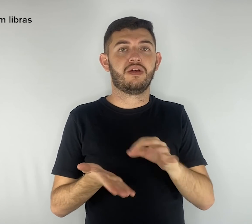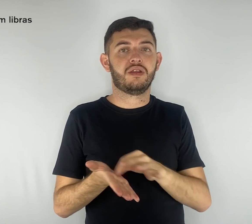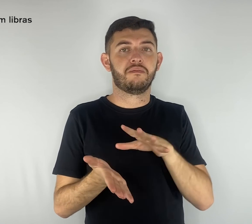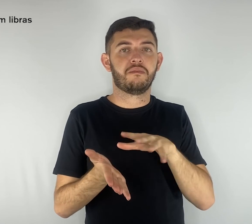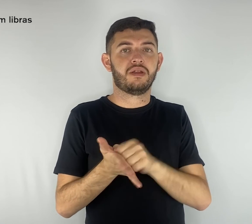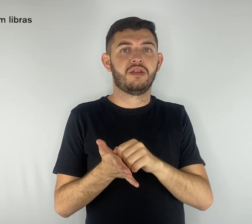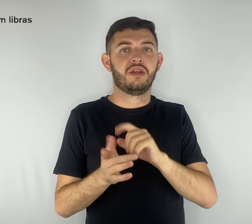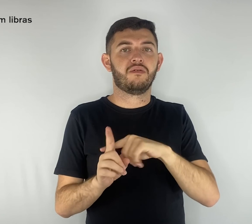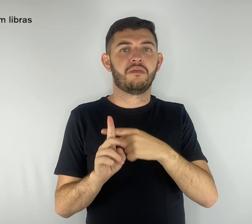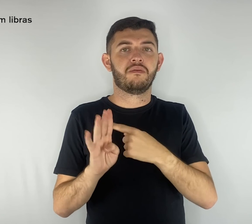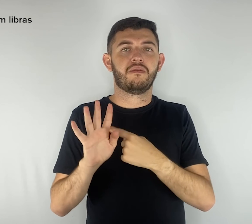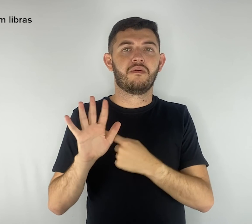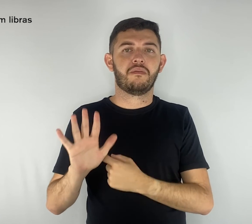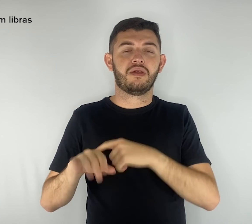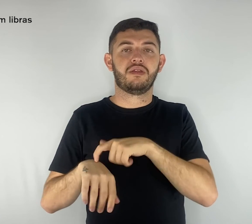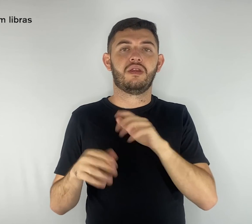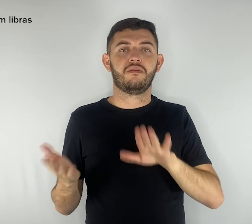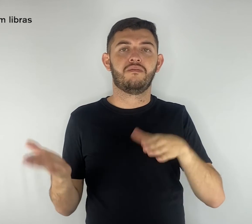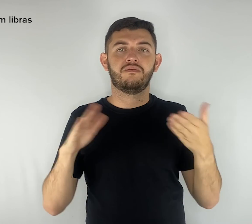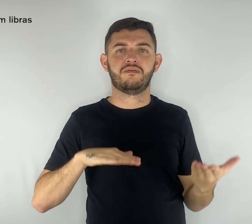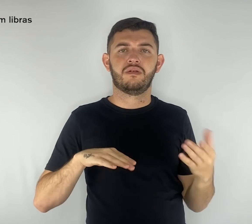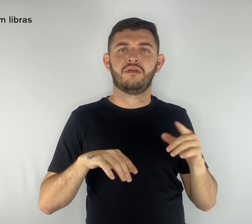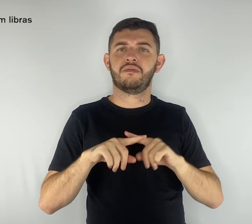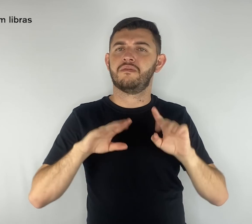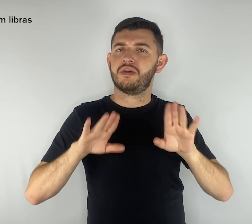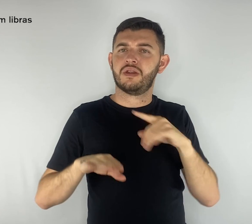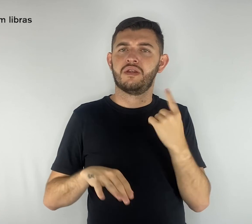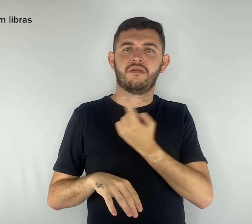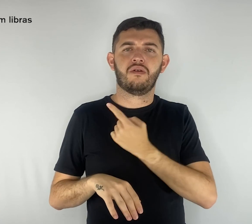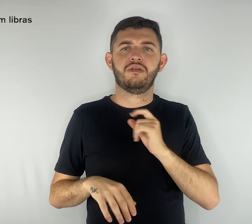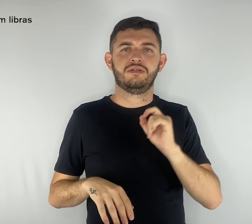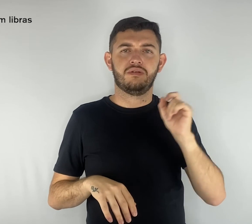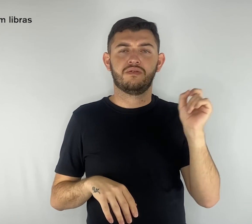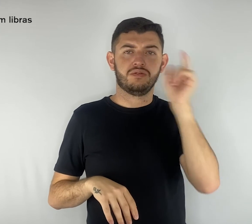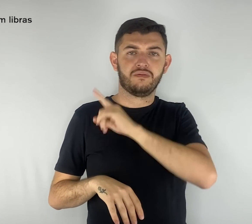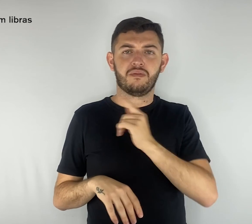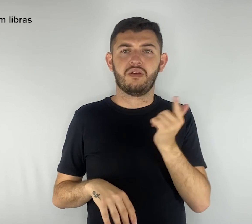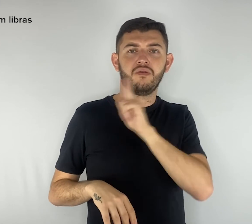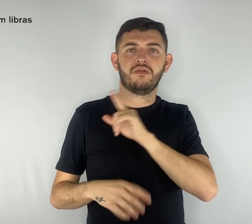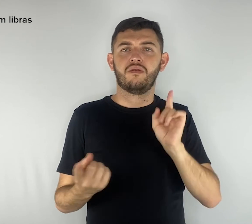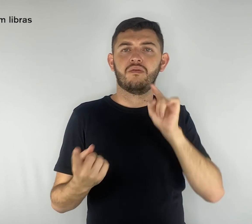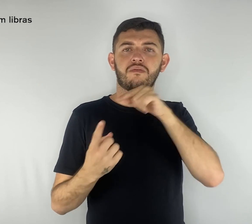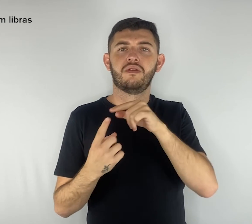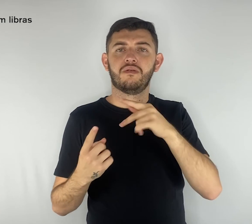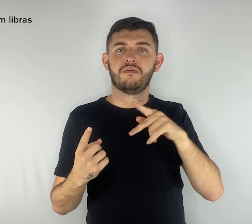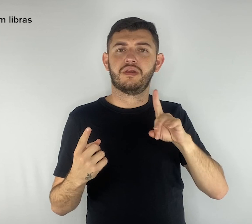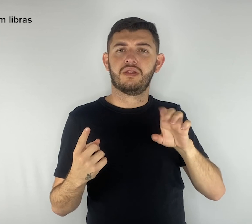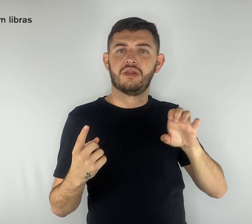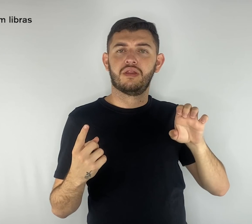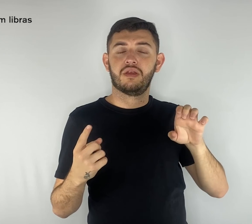de matrículas em tempo integral. Estamos longe de atingir as metas do PDE. O mesmo